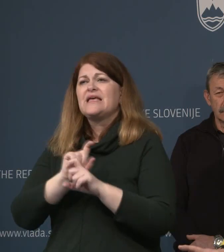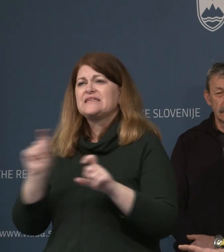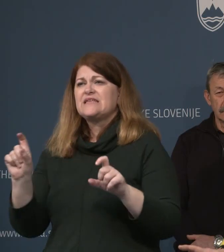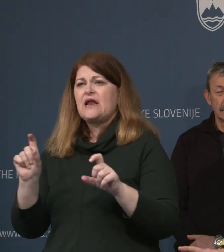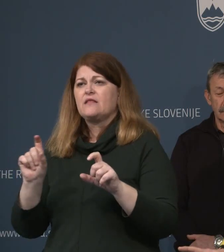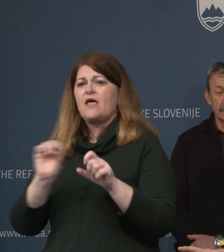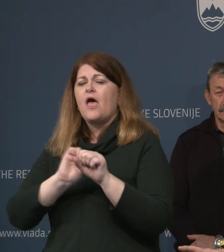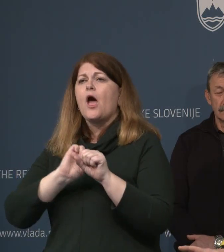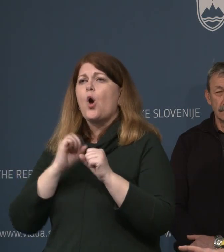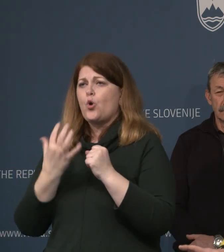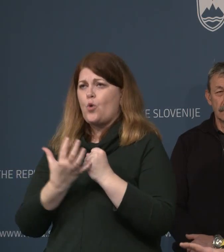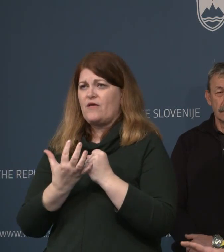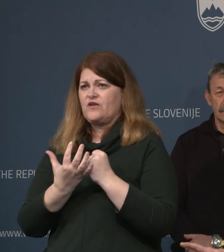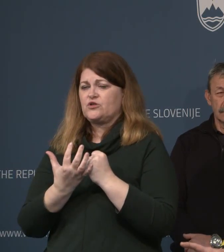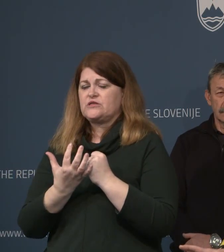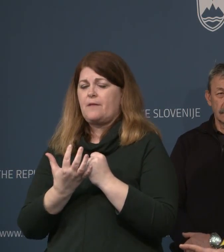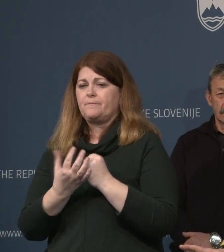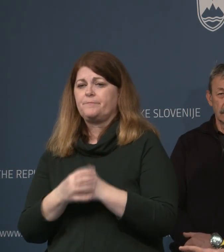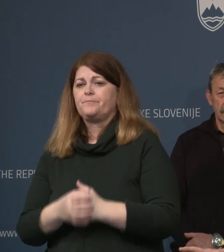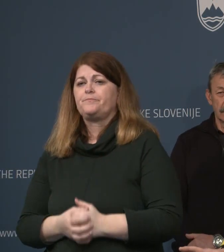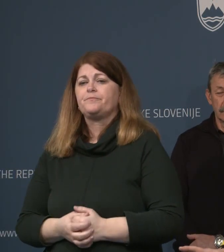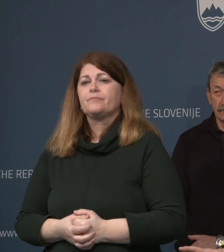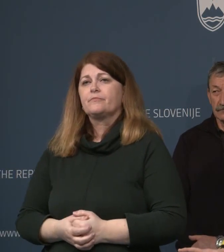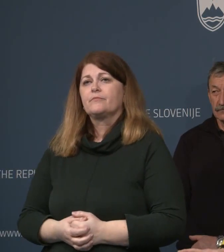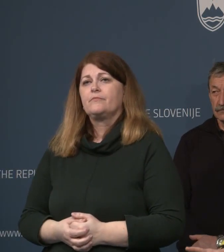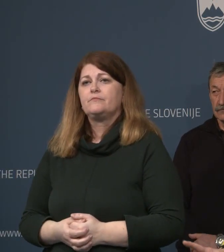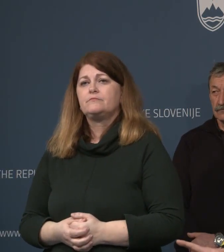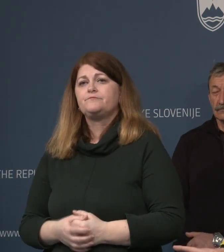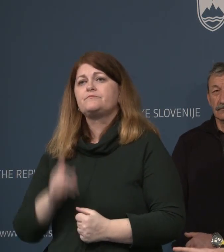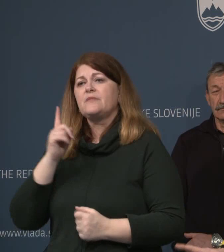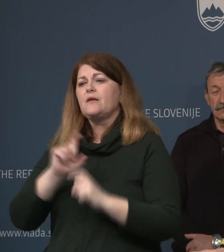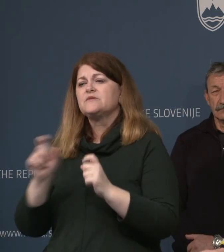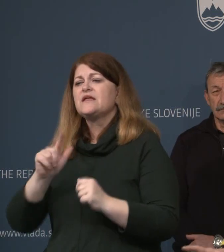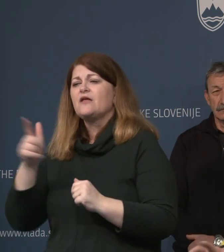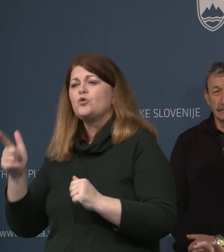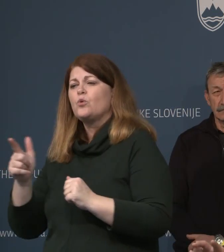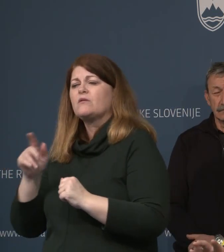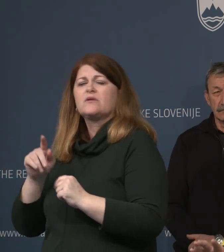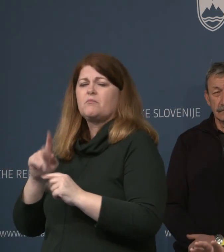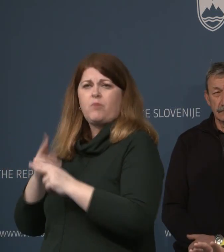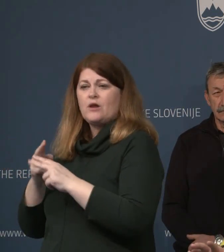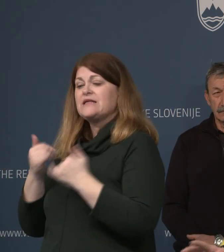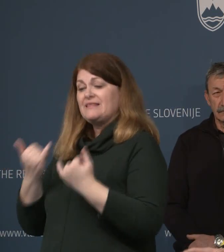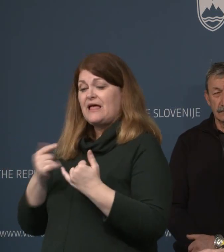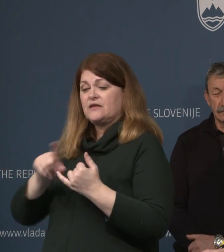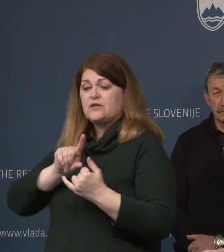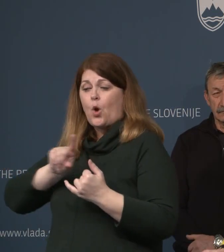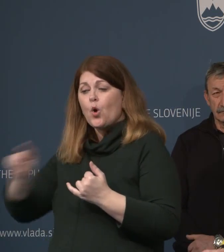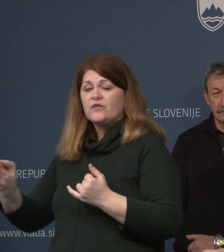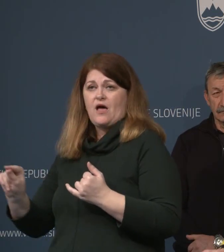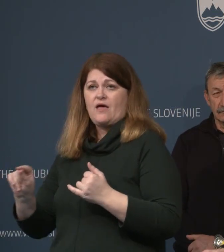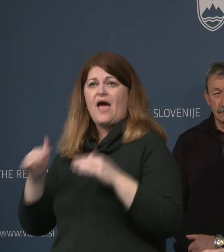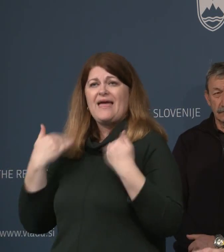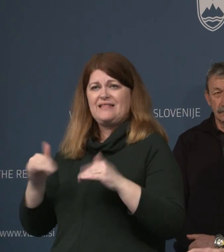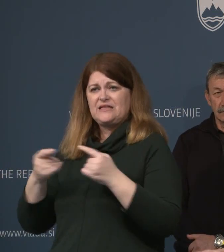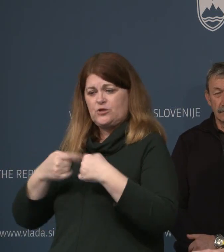zaradi okužbe z zaradi posledic okužbe s koronavirusom, ampak druge patologije in danes zapušča že